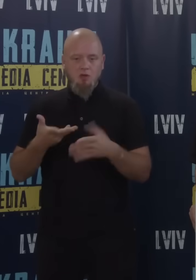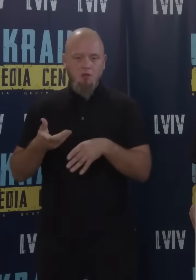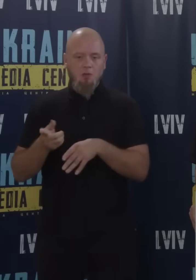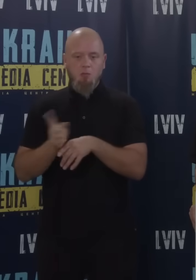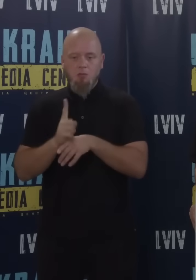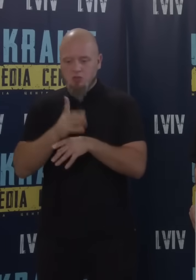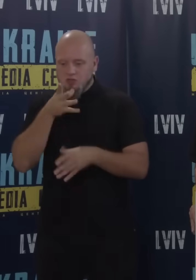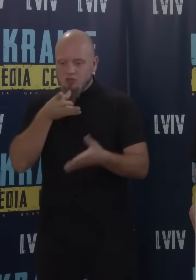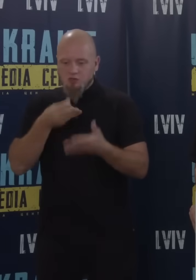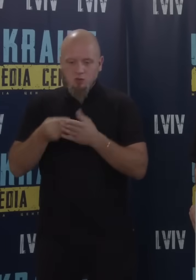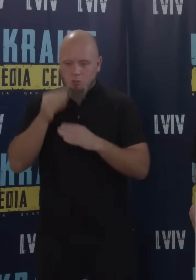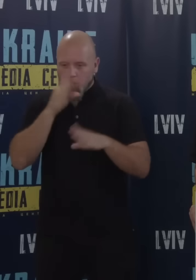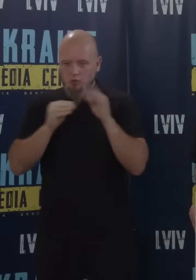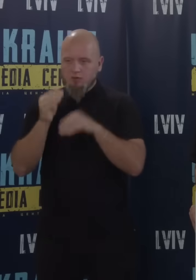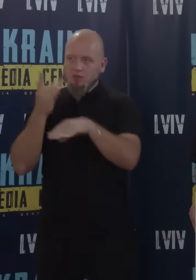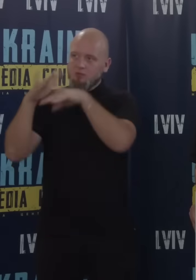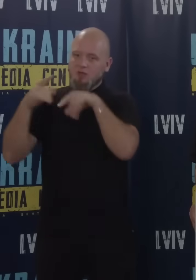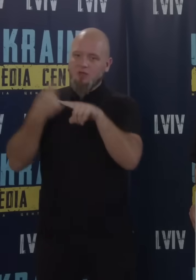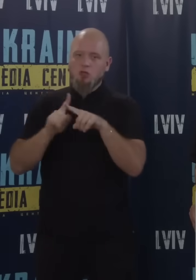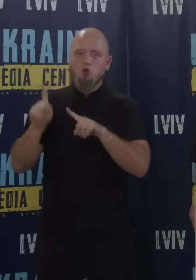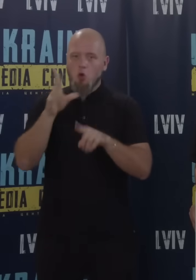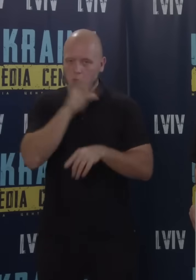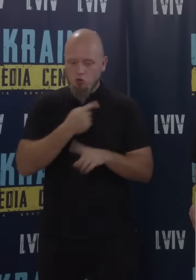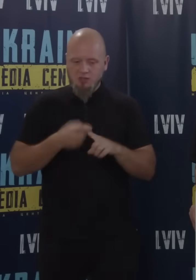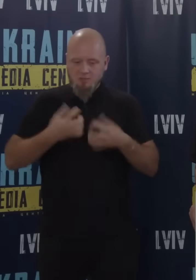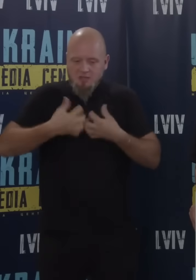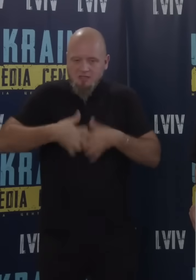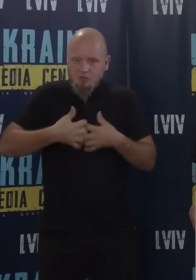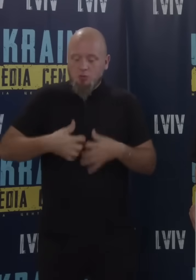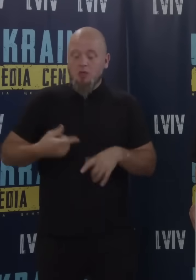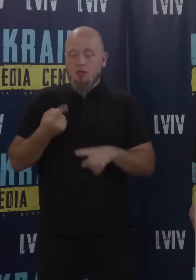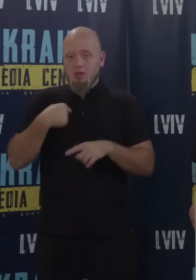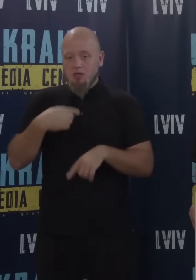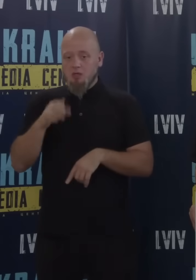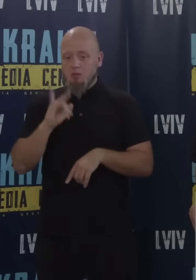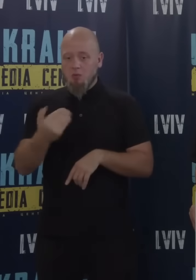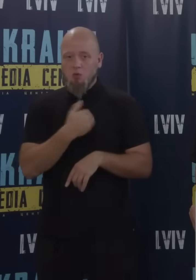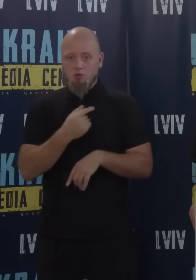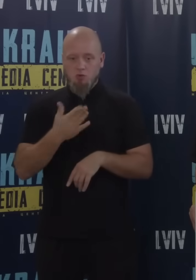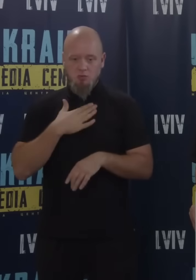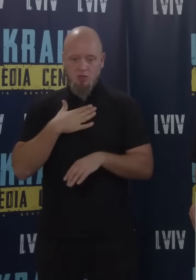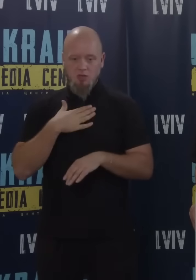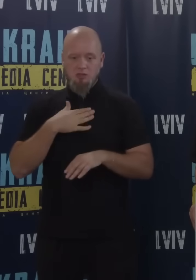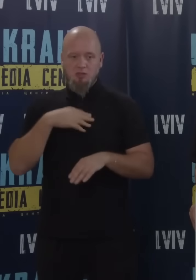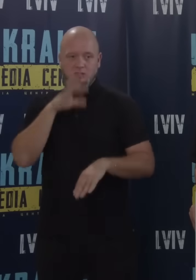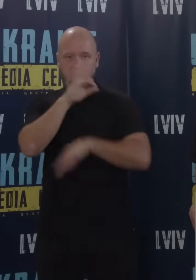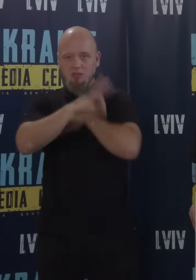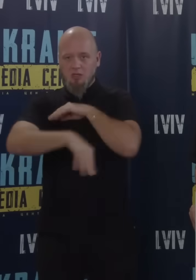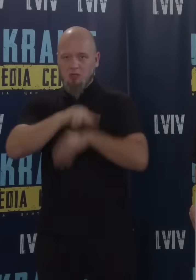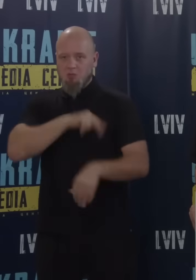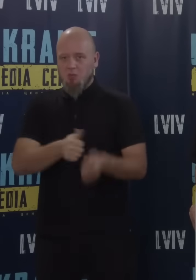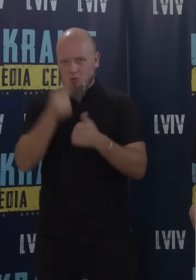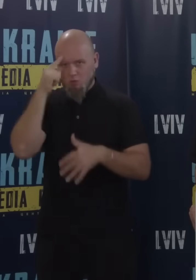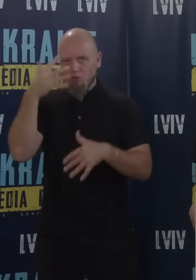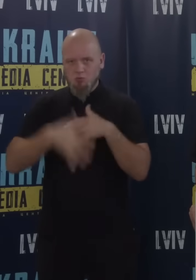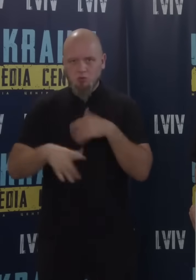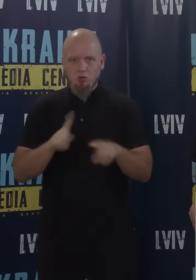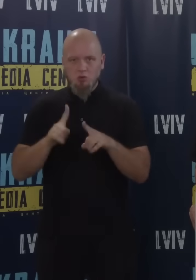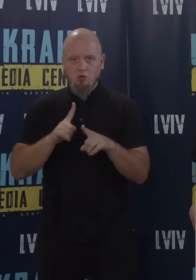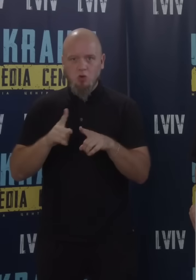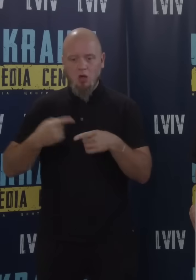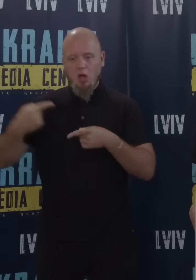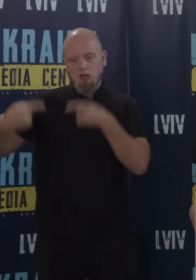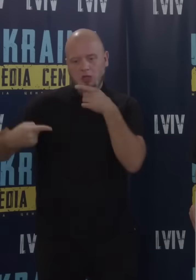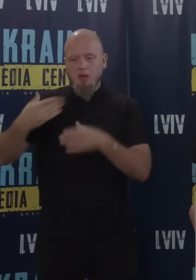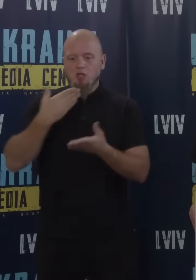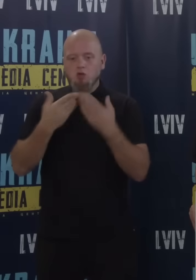міру можливостей збивають те, що можуть, тими засобами. І я би хотів, щоб наші західні партнери розуміли, що